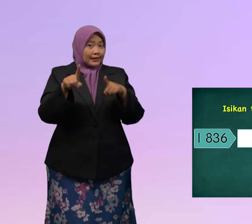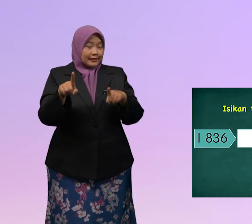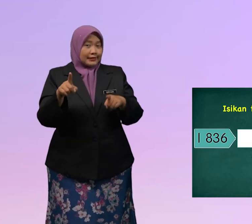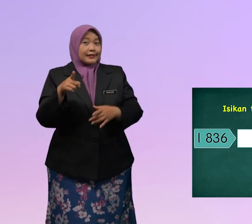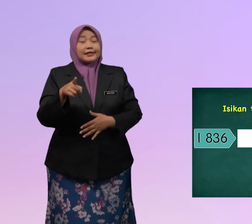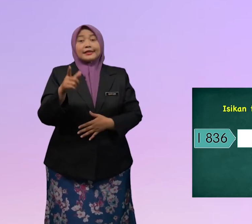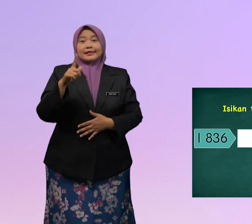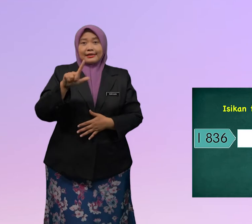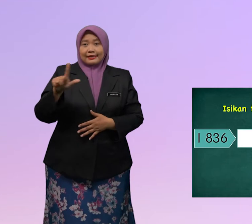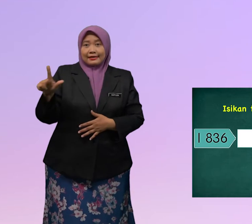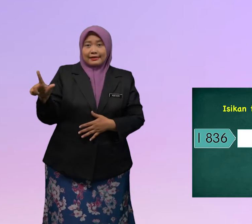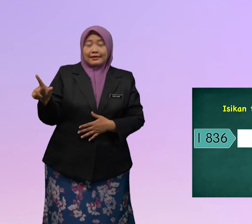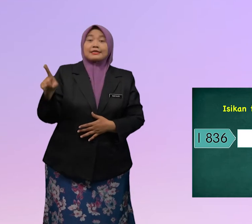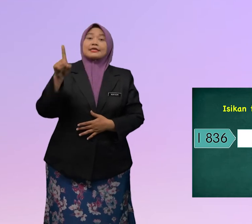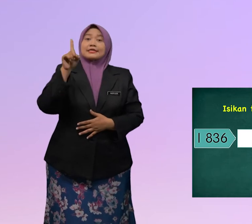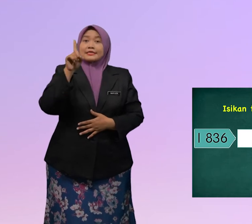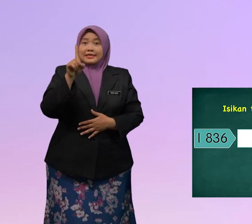Jawapannya ialah